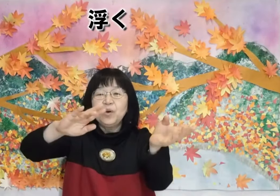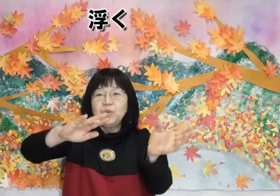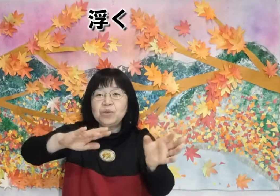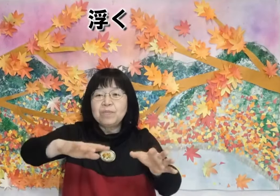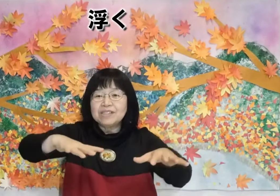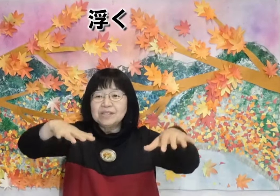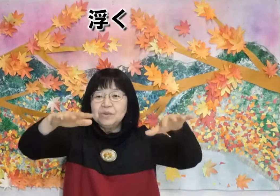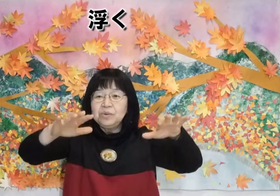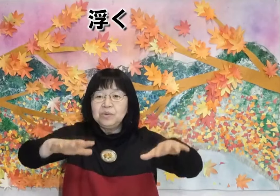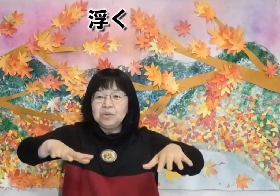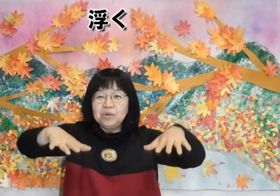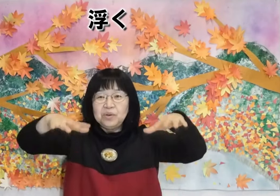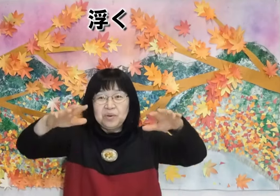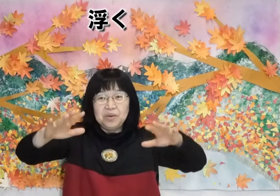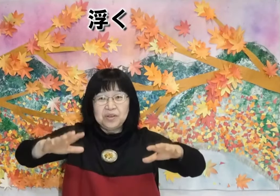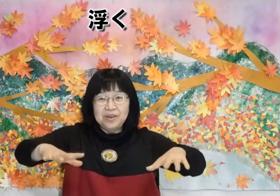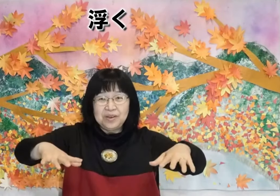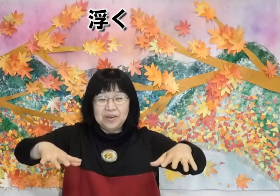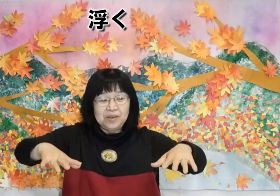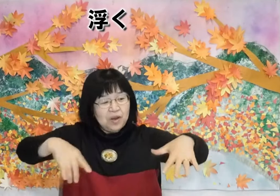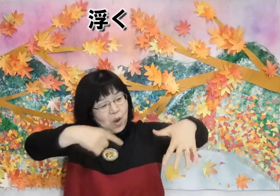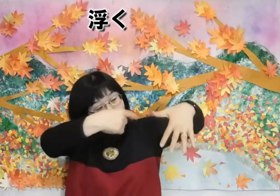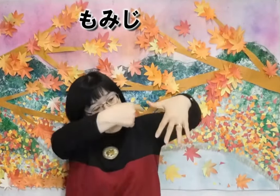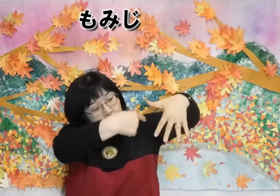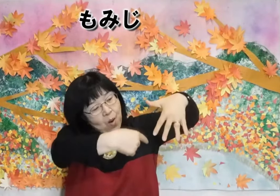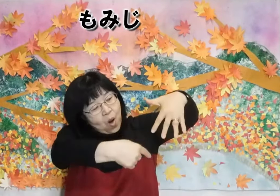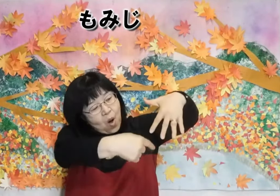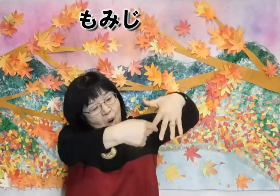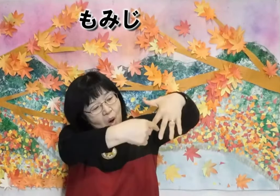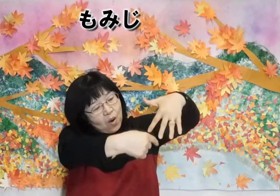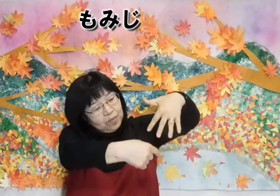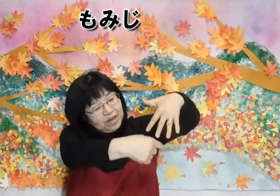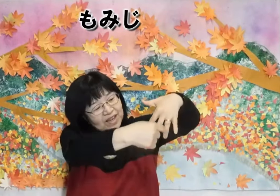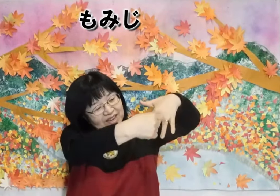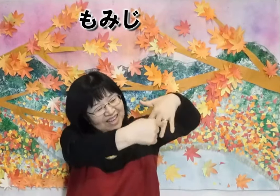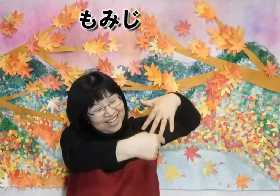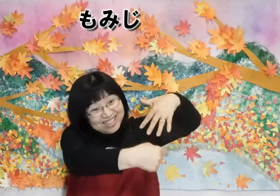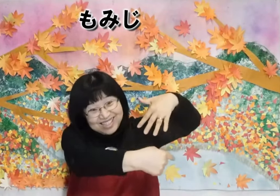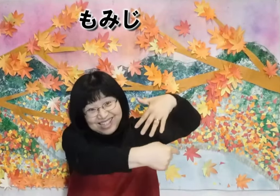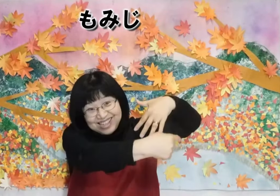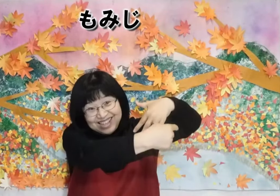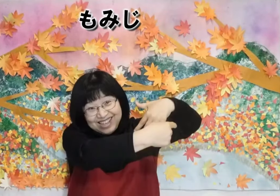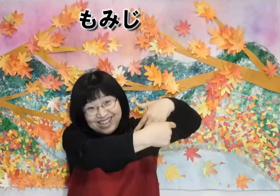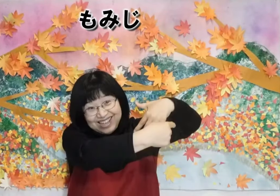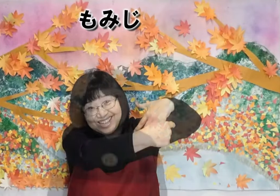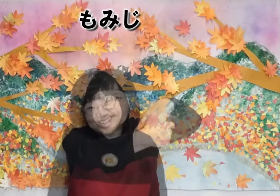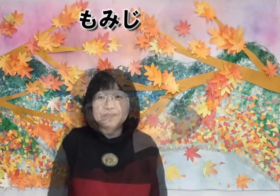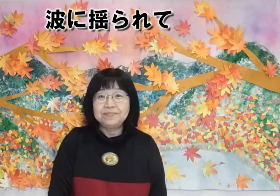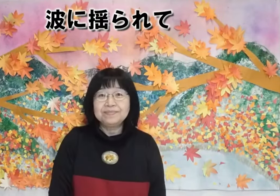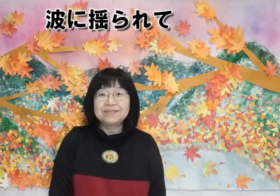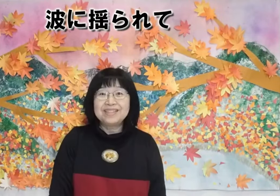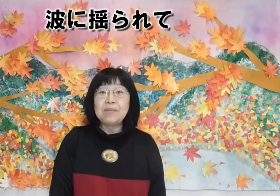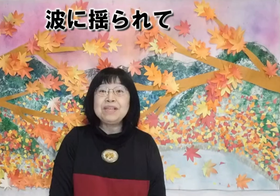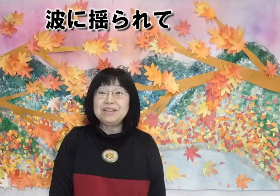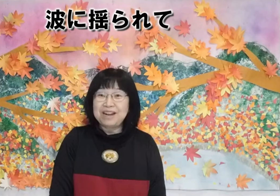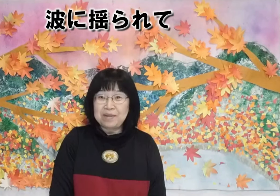浮きます。浮く、もみじ、波に揺られ